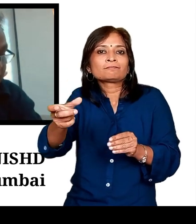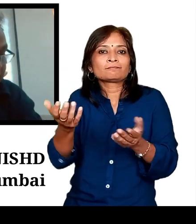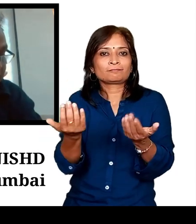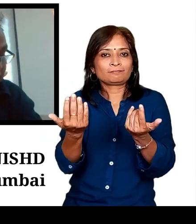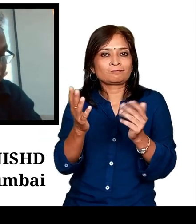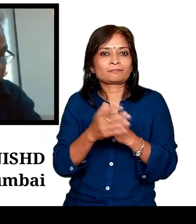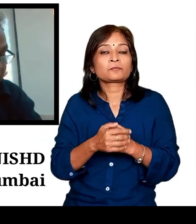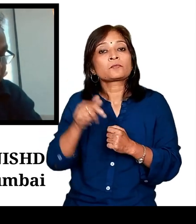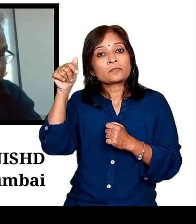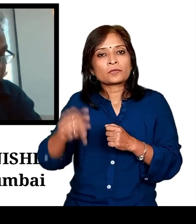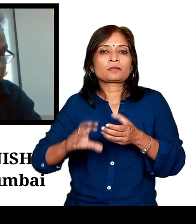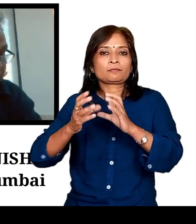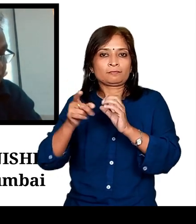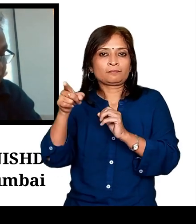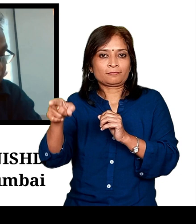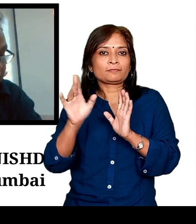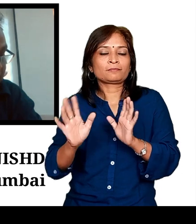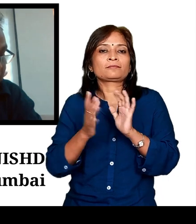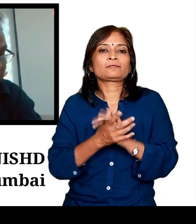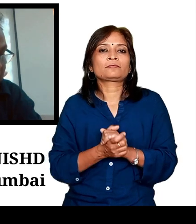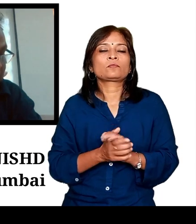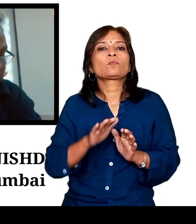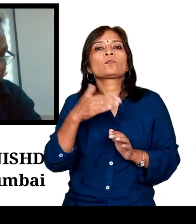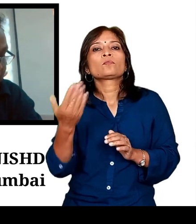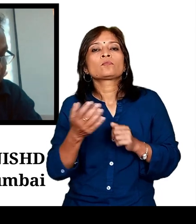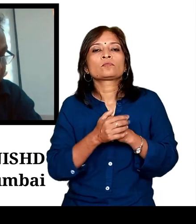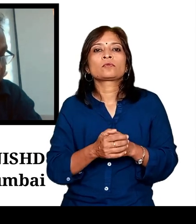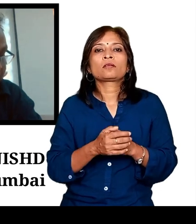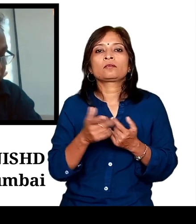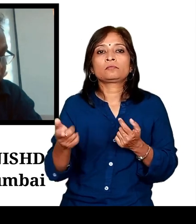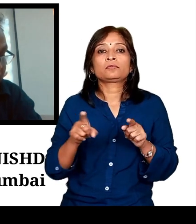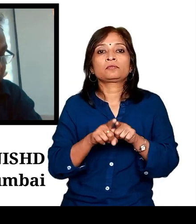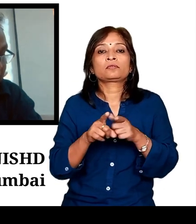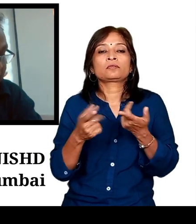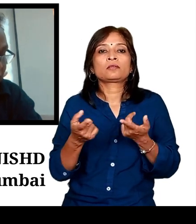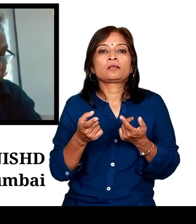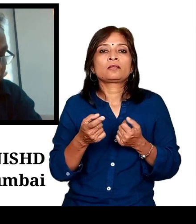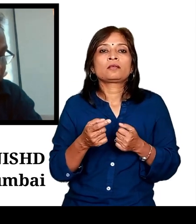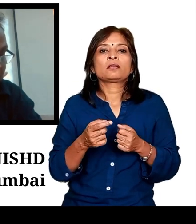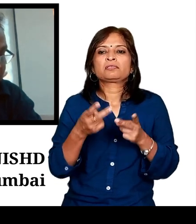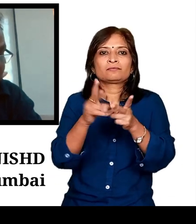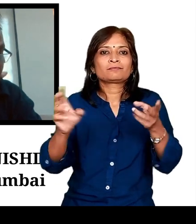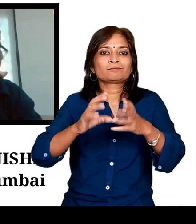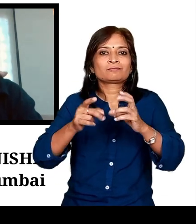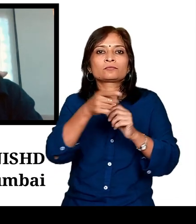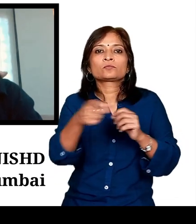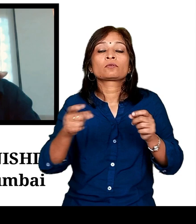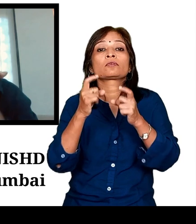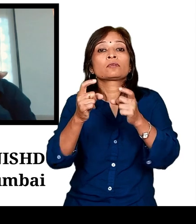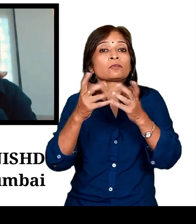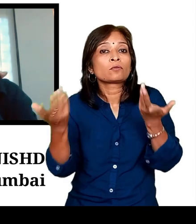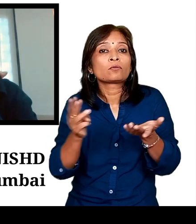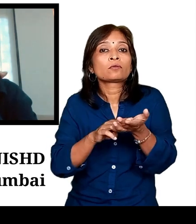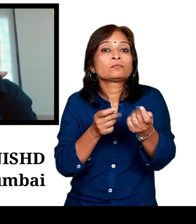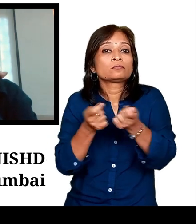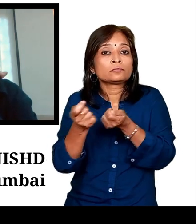इस तरह का इंस्ट्रूमेंट है. देन केयर एंड मेंटेनेंस किट फॉर लैरिंगोटॉमी है, उसमें भी किस तरह